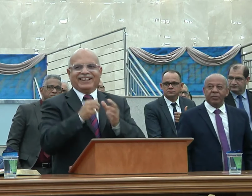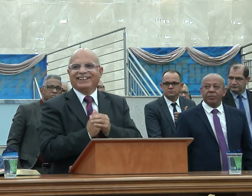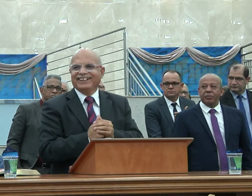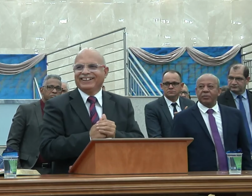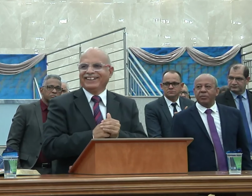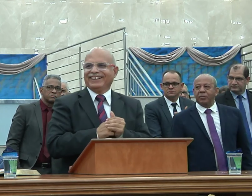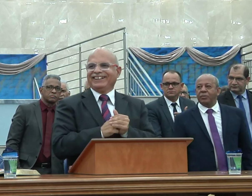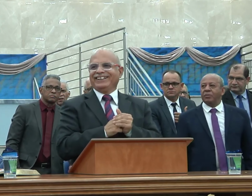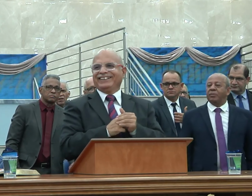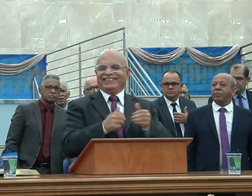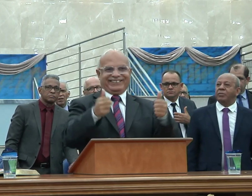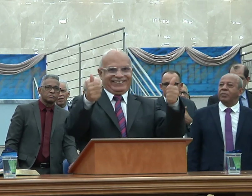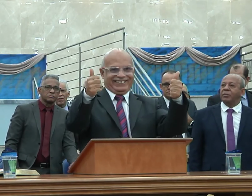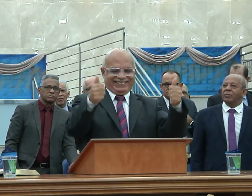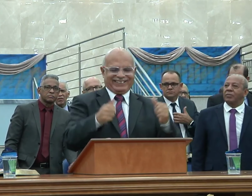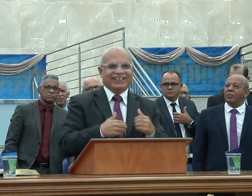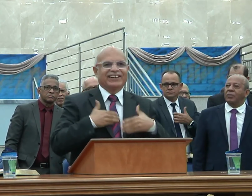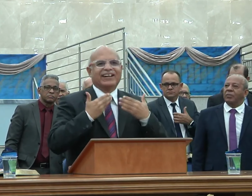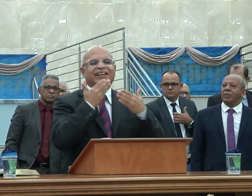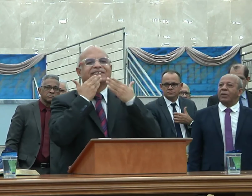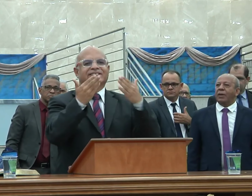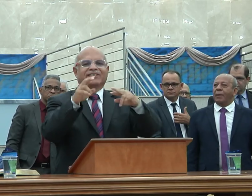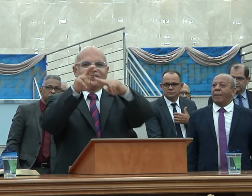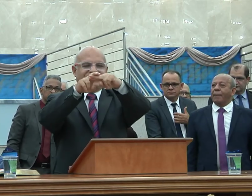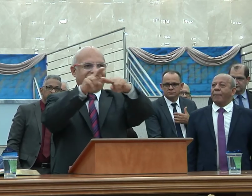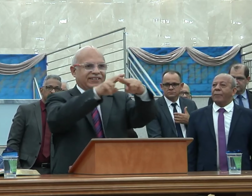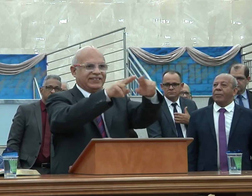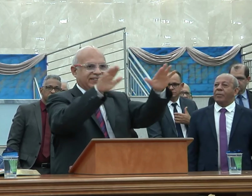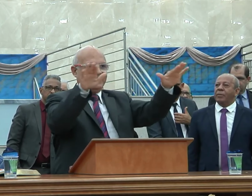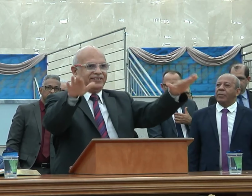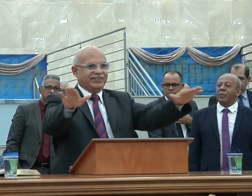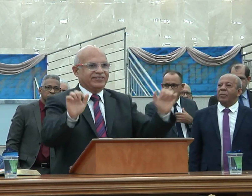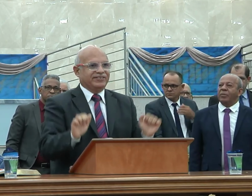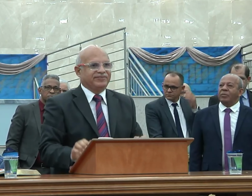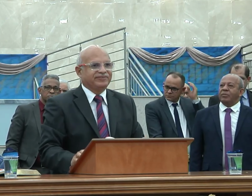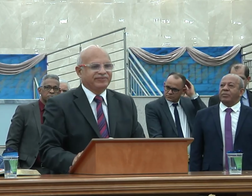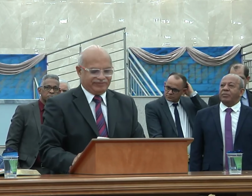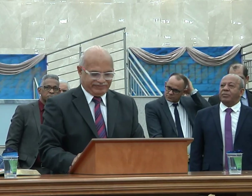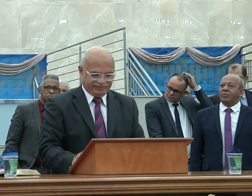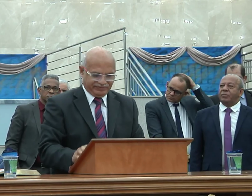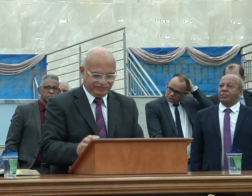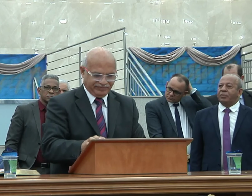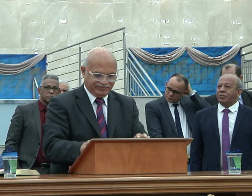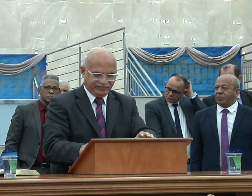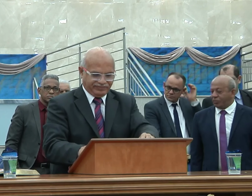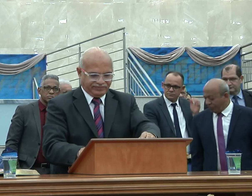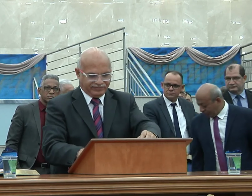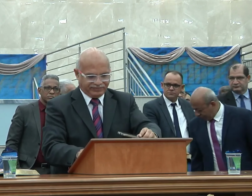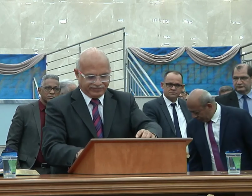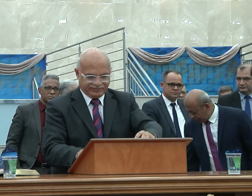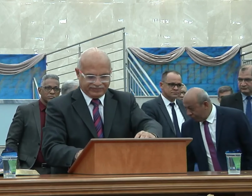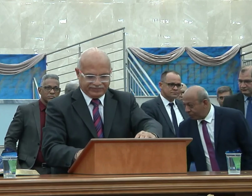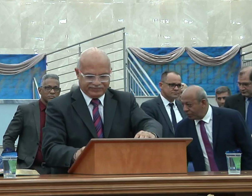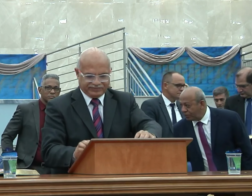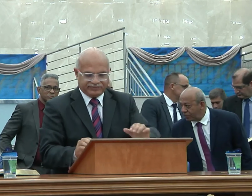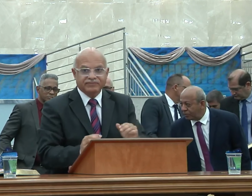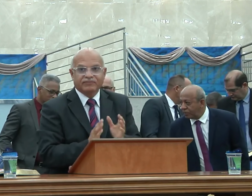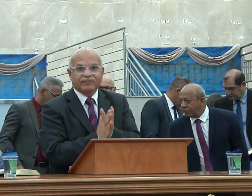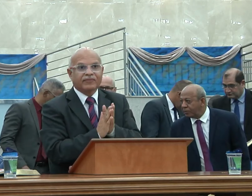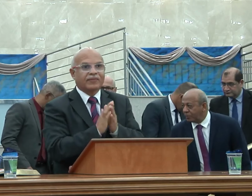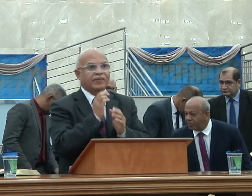É um pouco diferente, às vezes eu me confundo aqui com língua de sinais da Venezuela e Libras, tá bom?